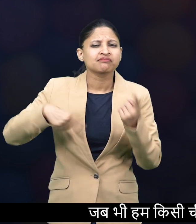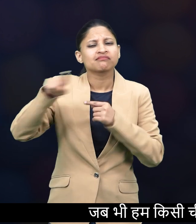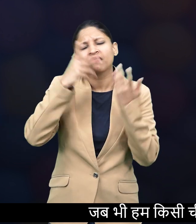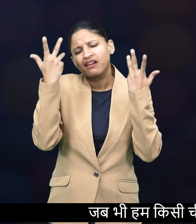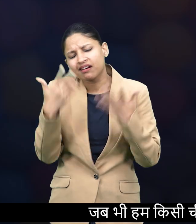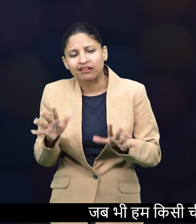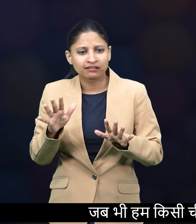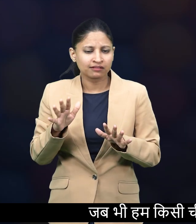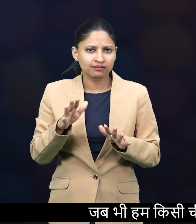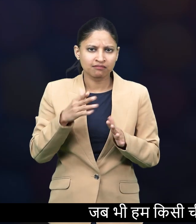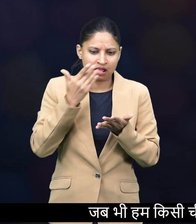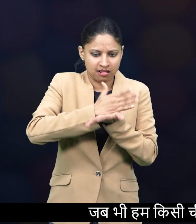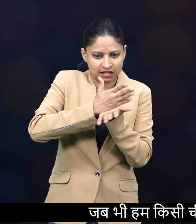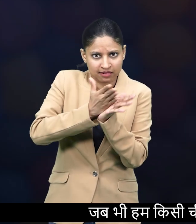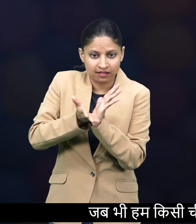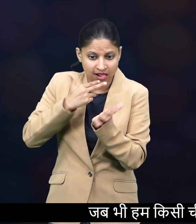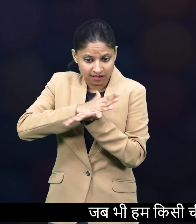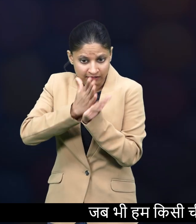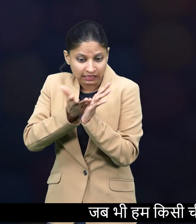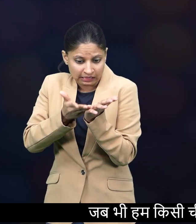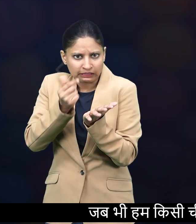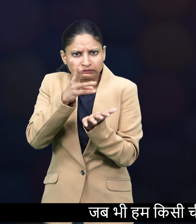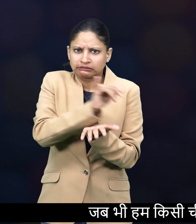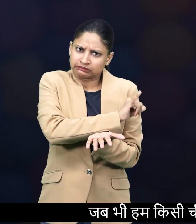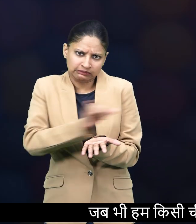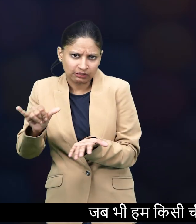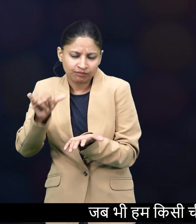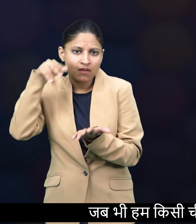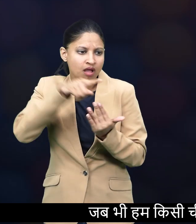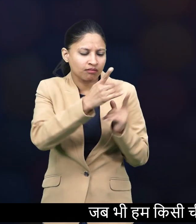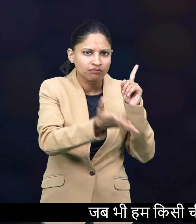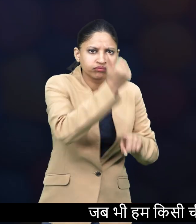जब भी हम किसी चीज को समान हिस्सों में विभाजित करते हैं